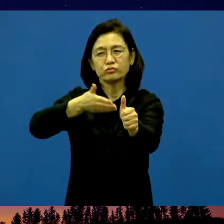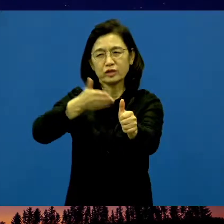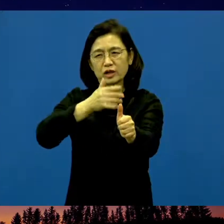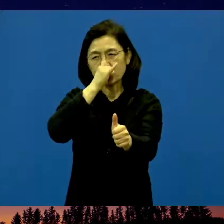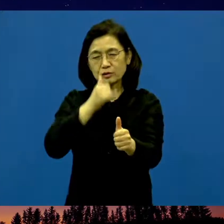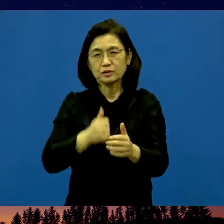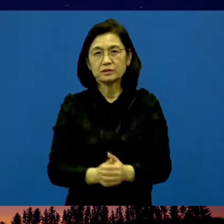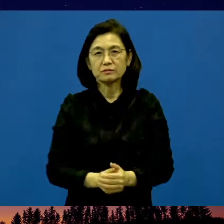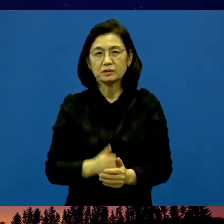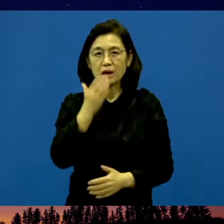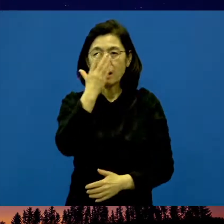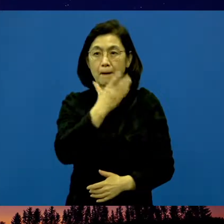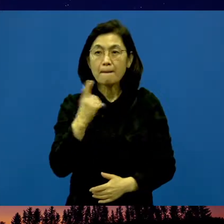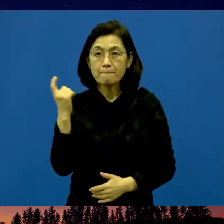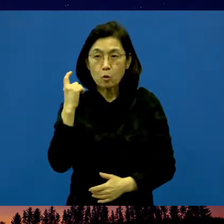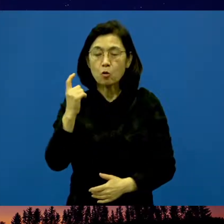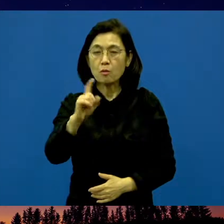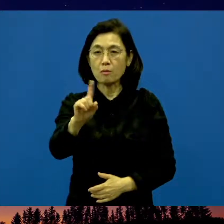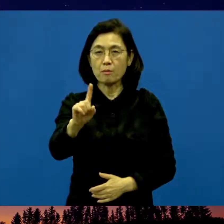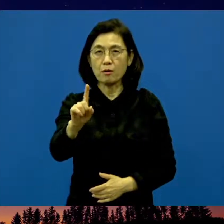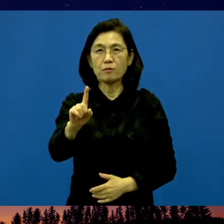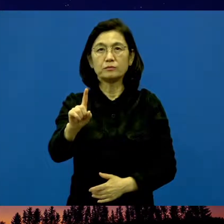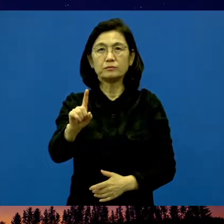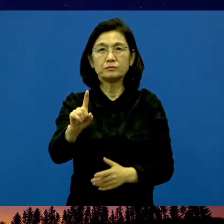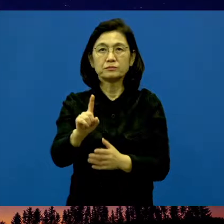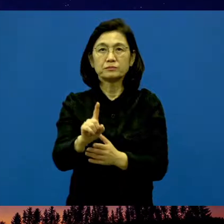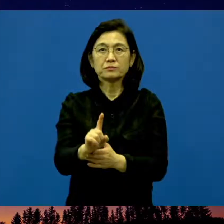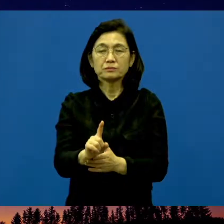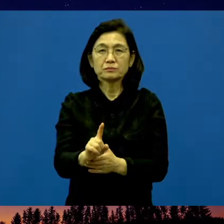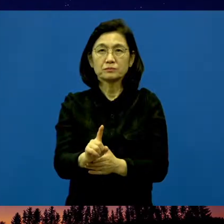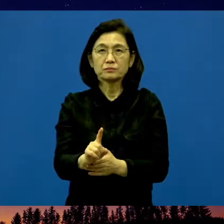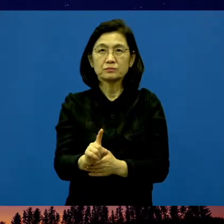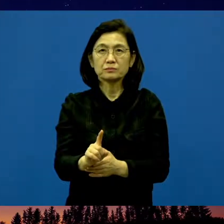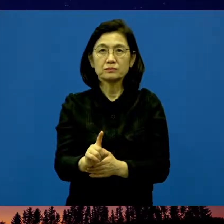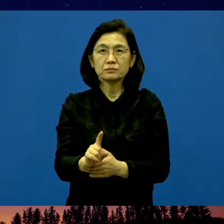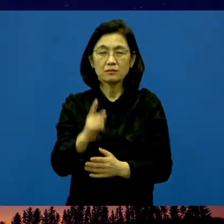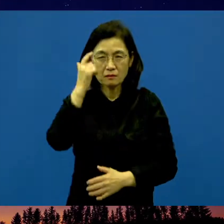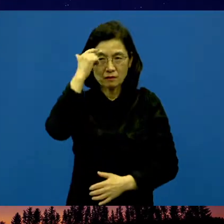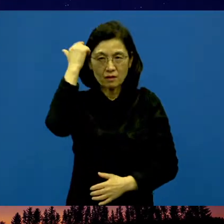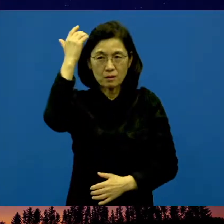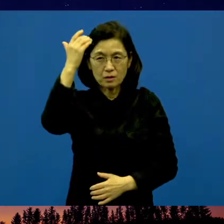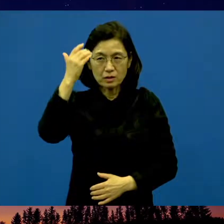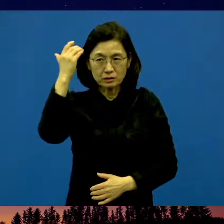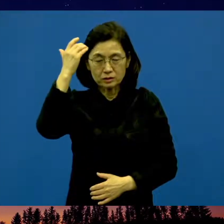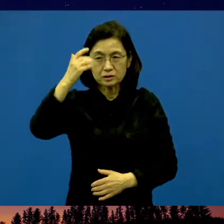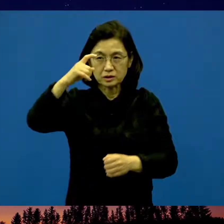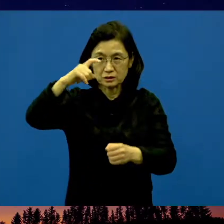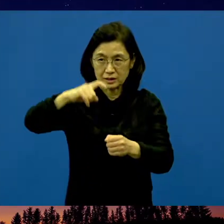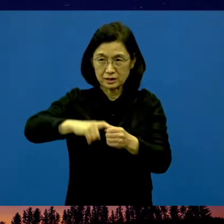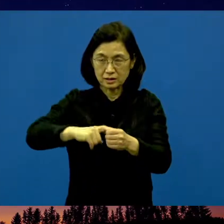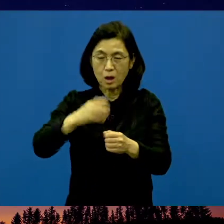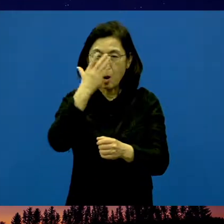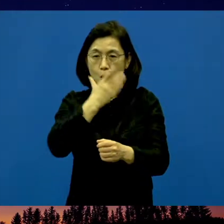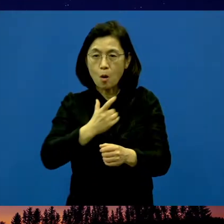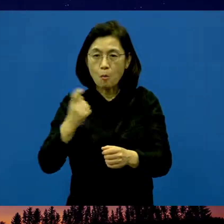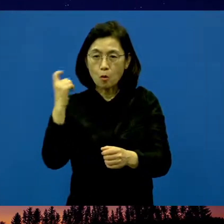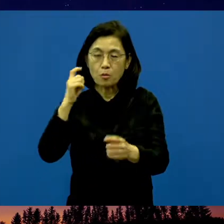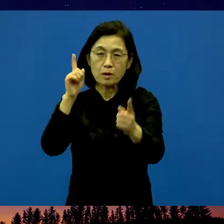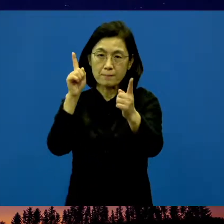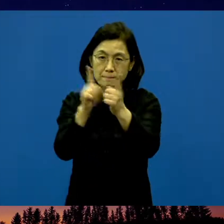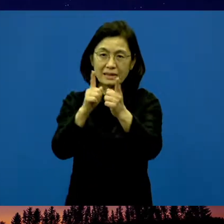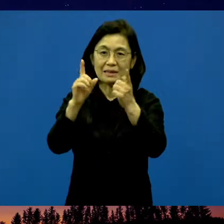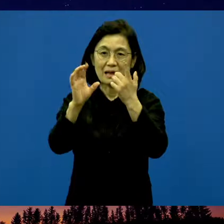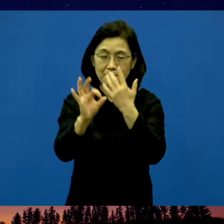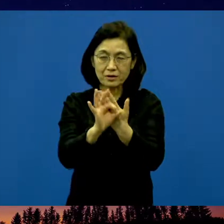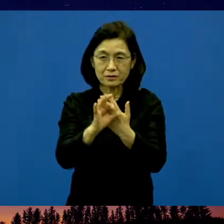이런 복음이 우리에게 찾아오면 영적인 변화를 가져온다. 변화. 복음